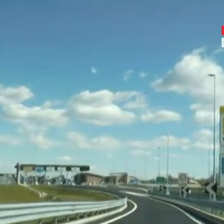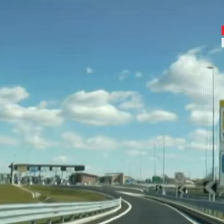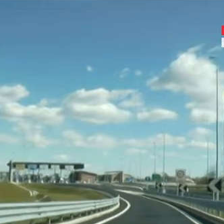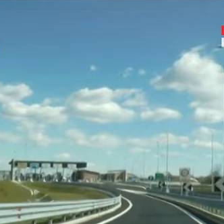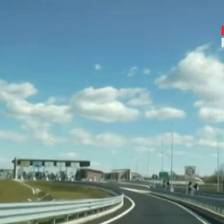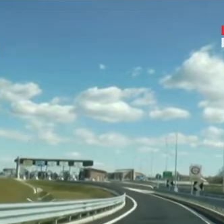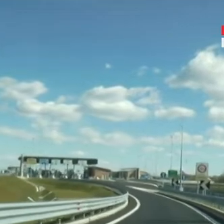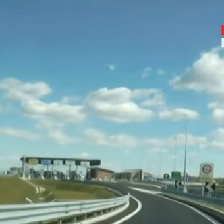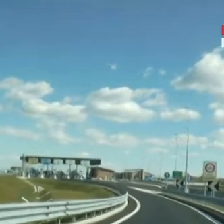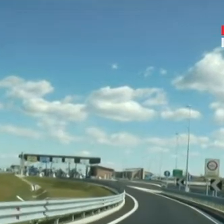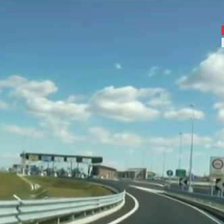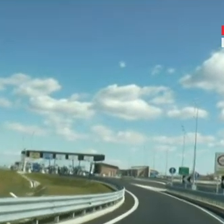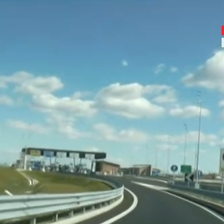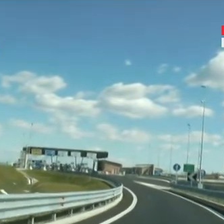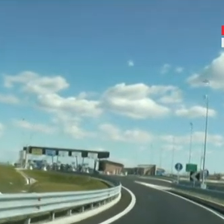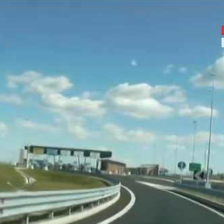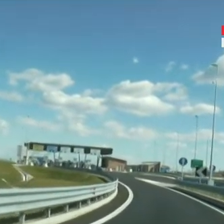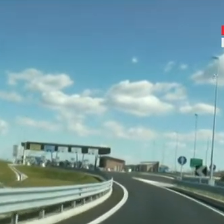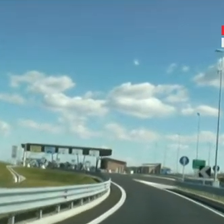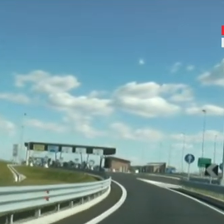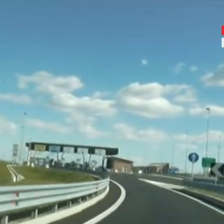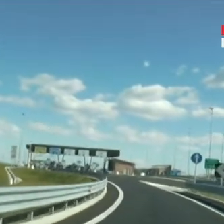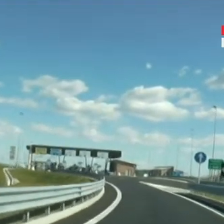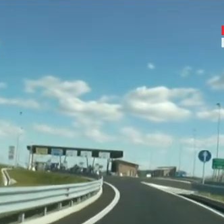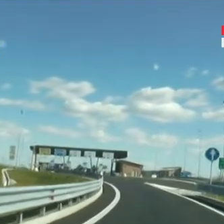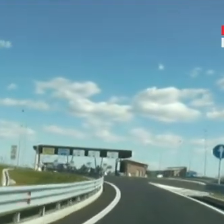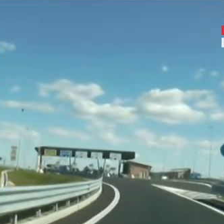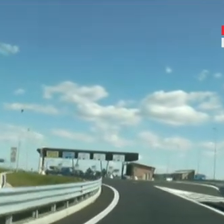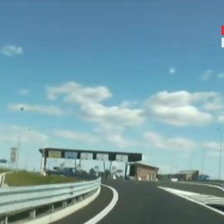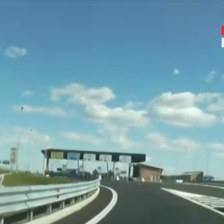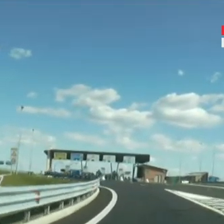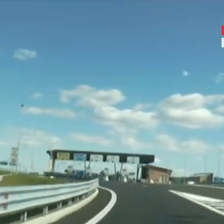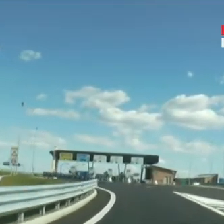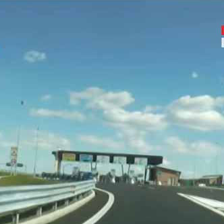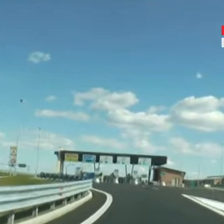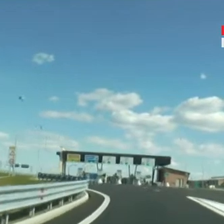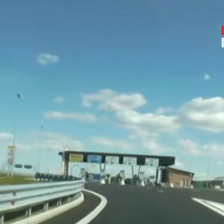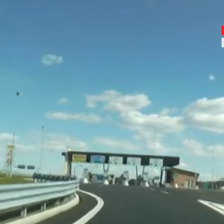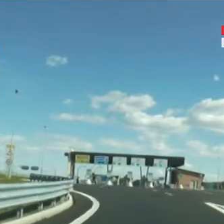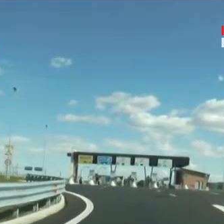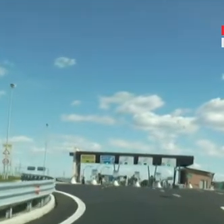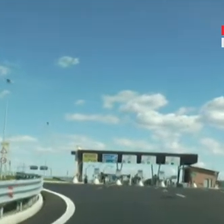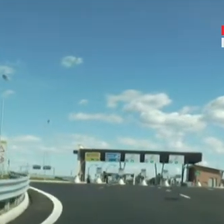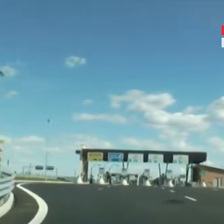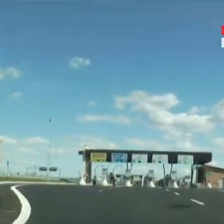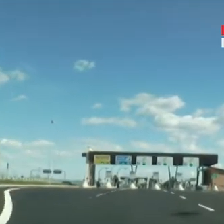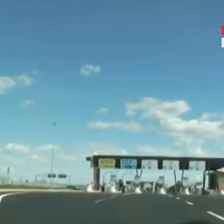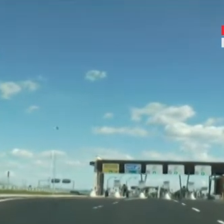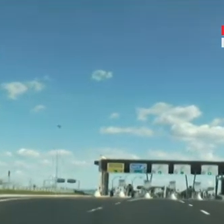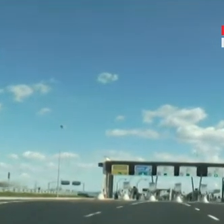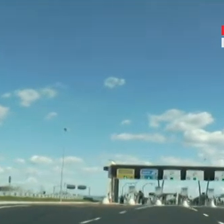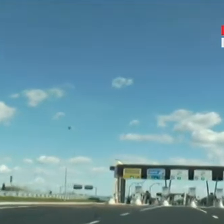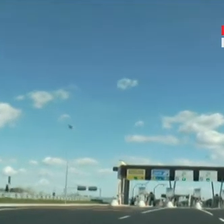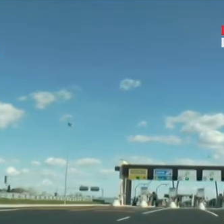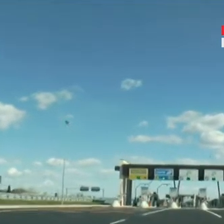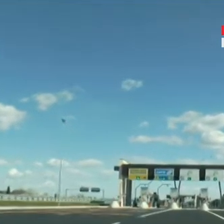del Grappa con Breganze, che però non ha avuto al momento grande successo, forse a causa dei prezzi di pedaggio.